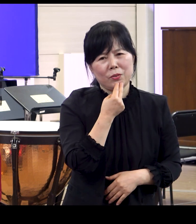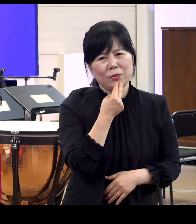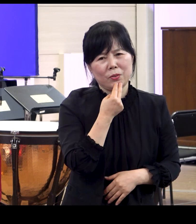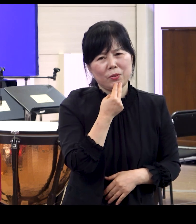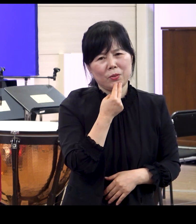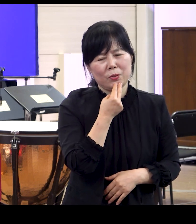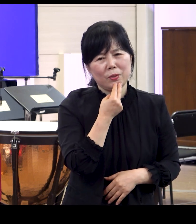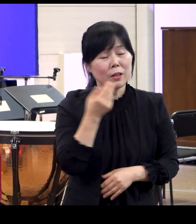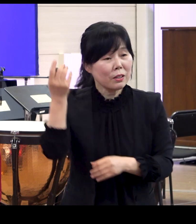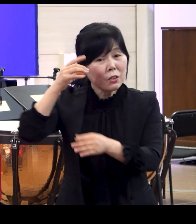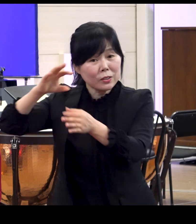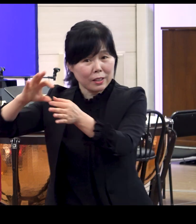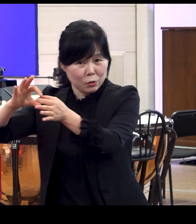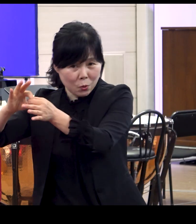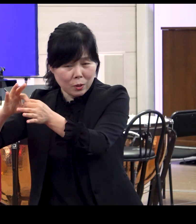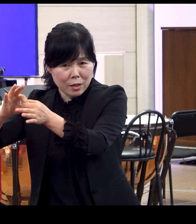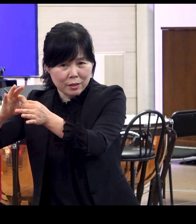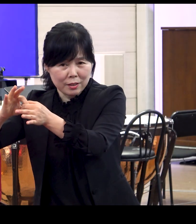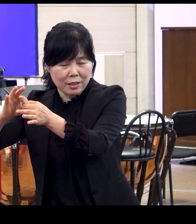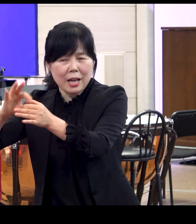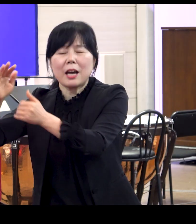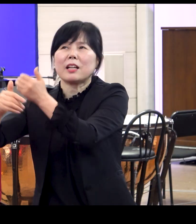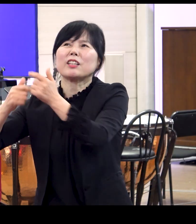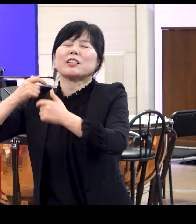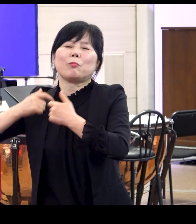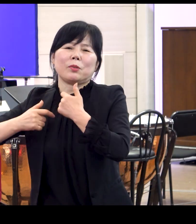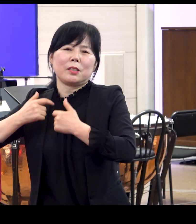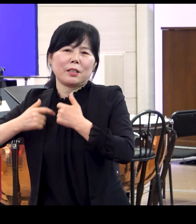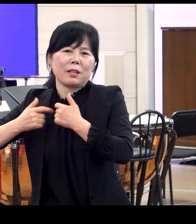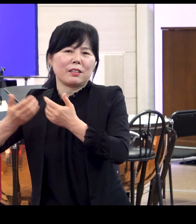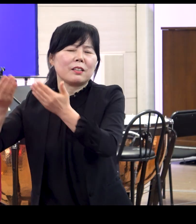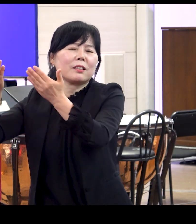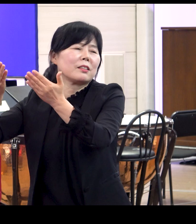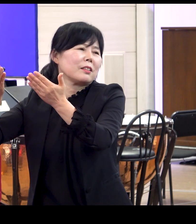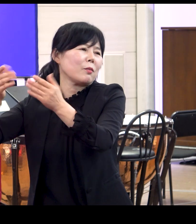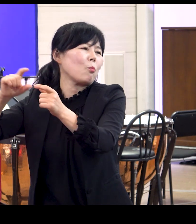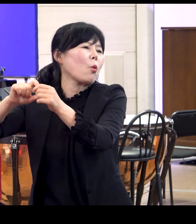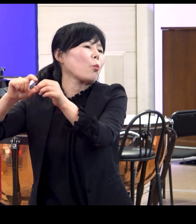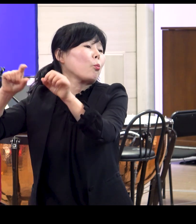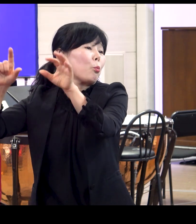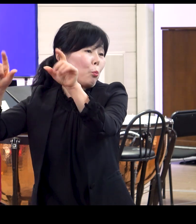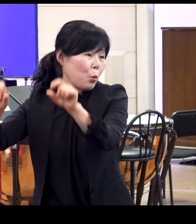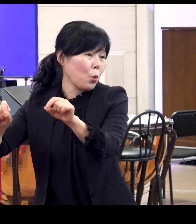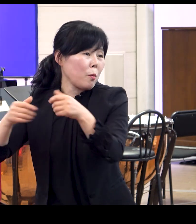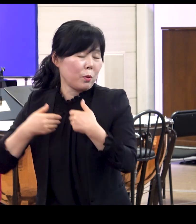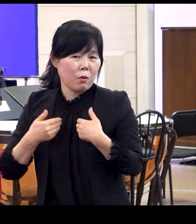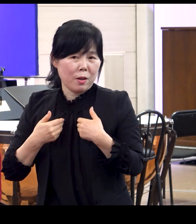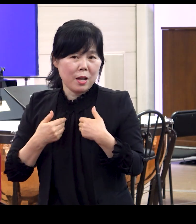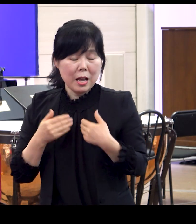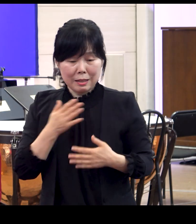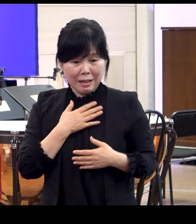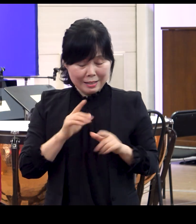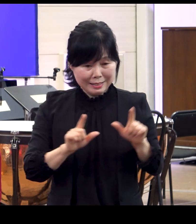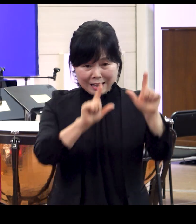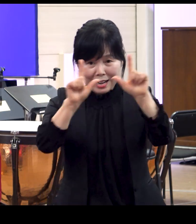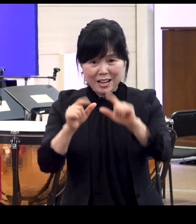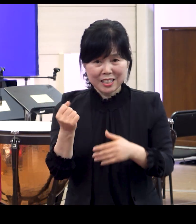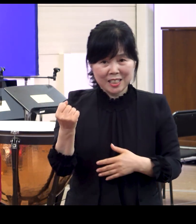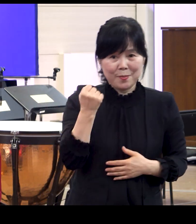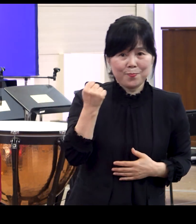바로 영적인 성취, 하나님을 기쁘시게 하는 것이어야 한다. 그리고 살아가는